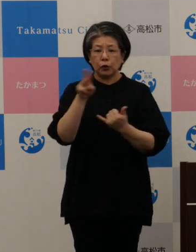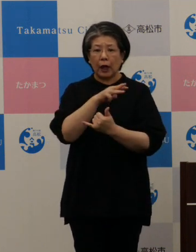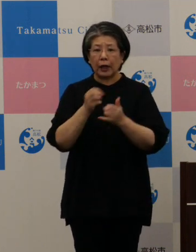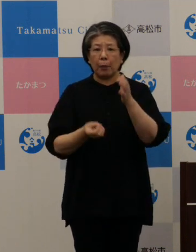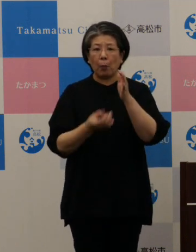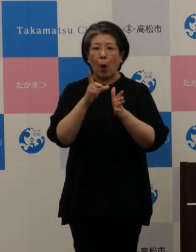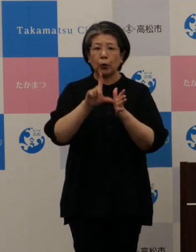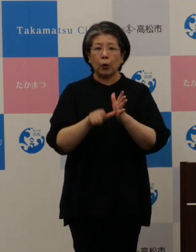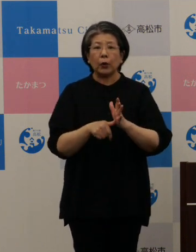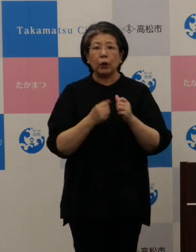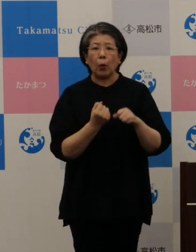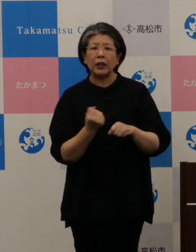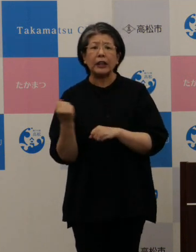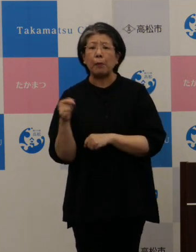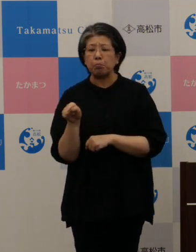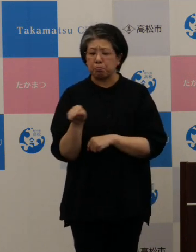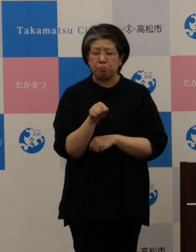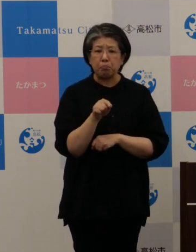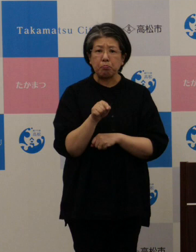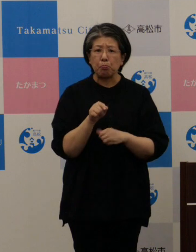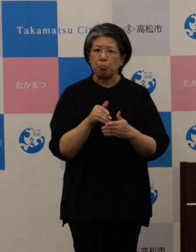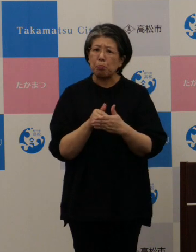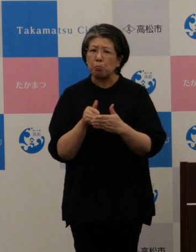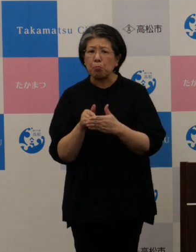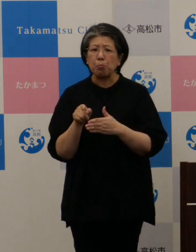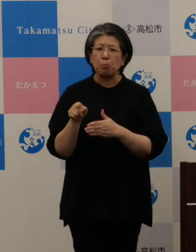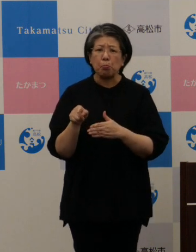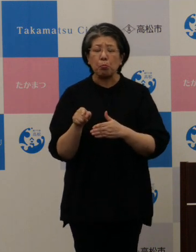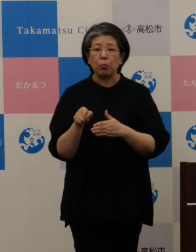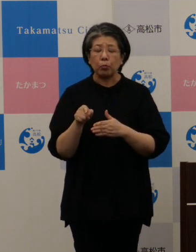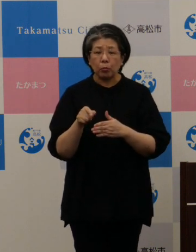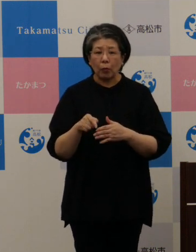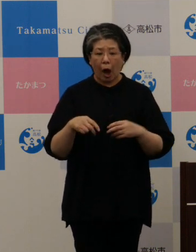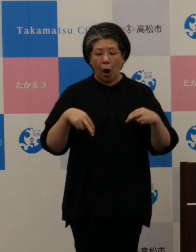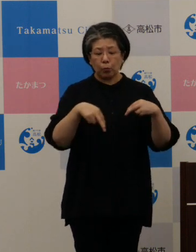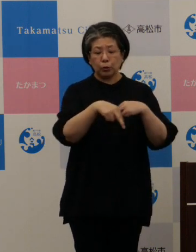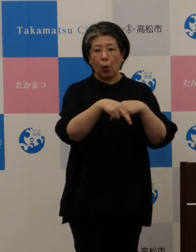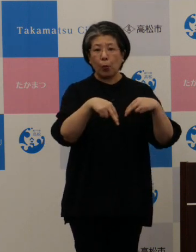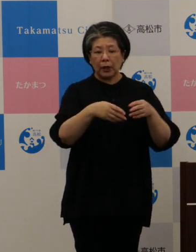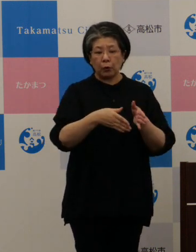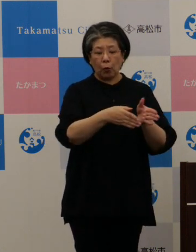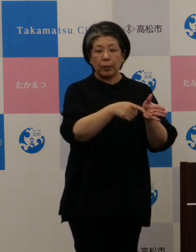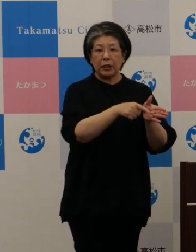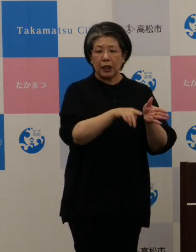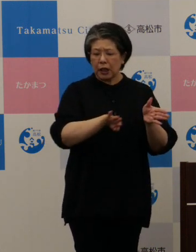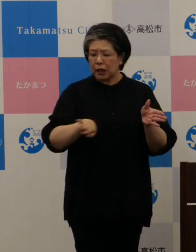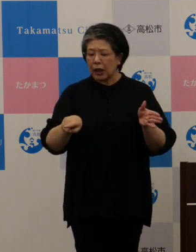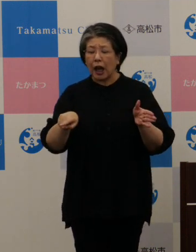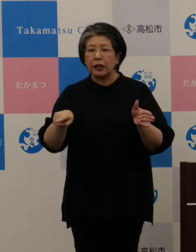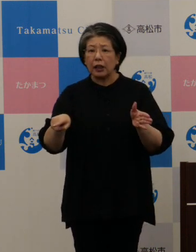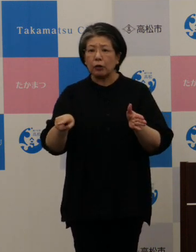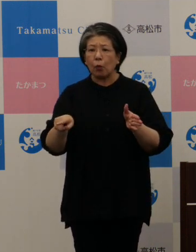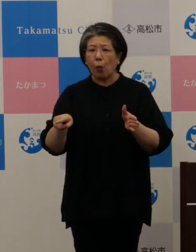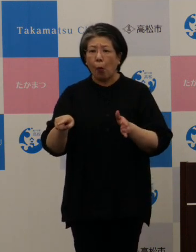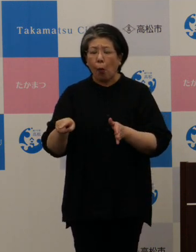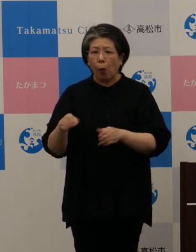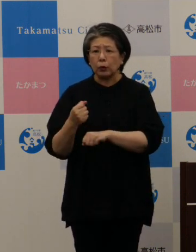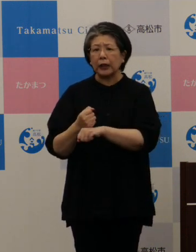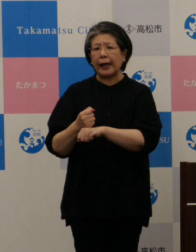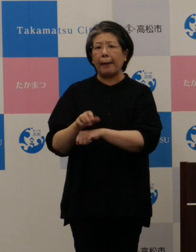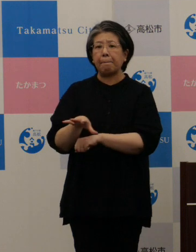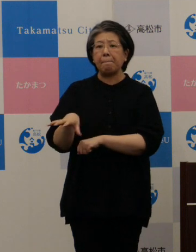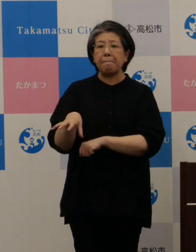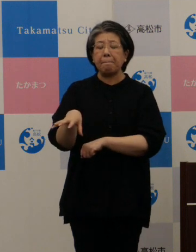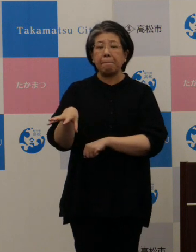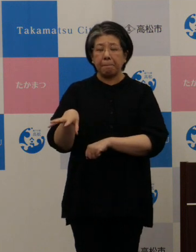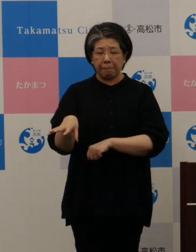があそこの、プロムナードになっているところ以外ですと、まあ、難しいところがあるのかなと思うんですが、市長としては、まあ、まだ